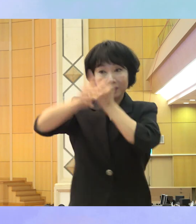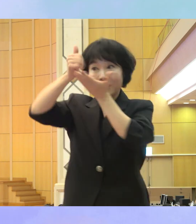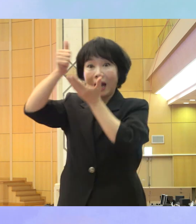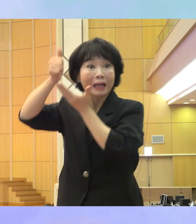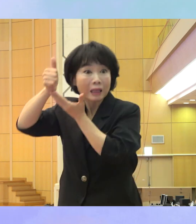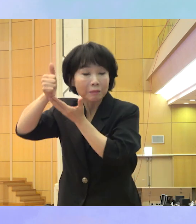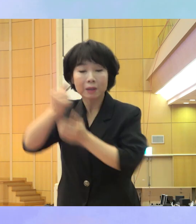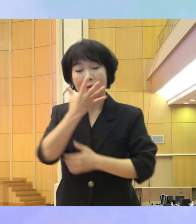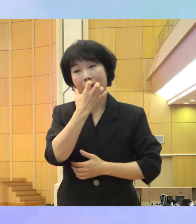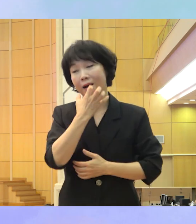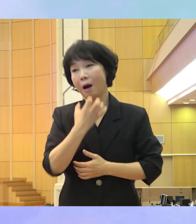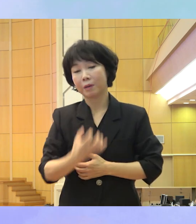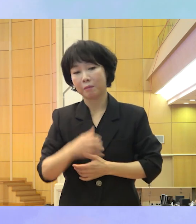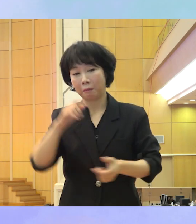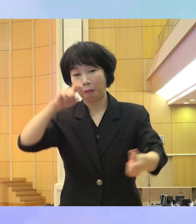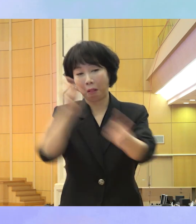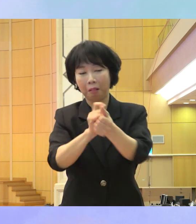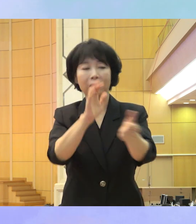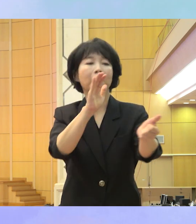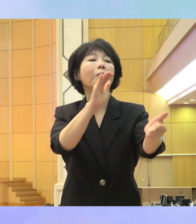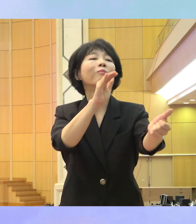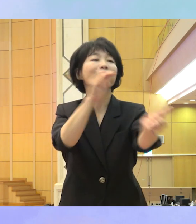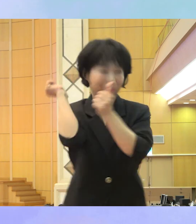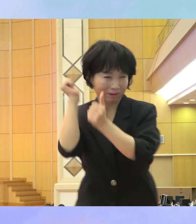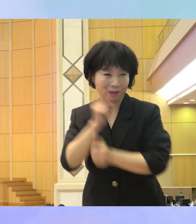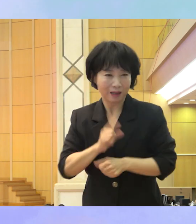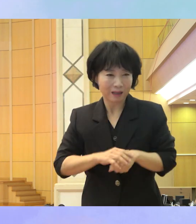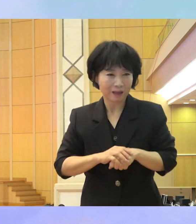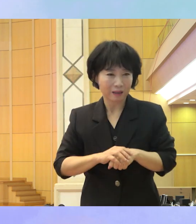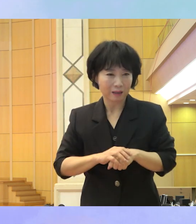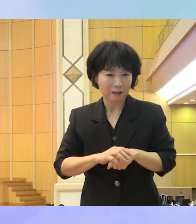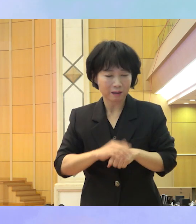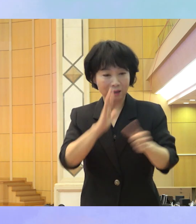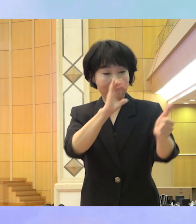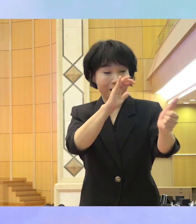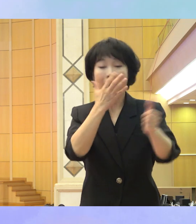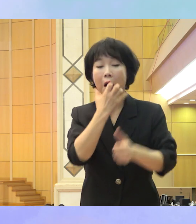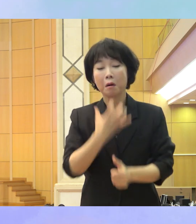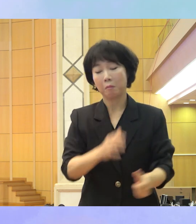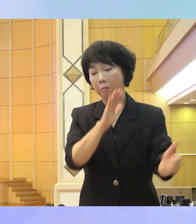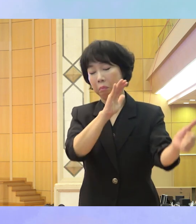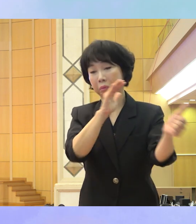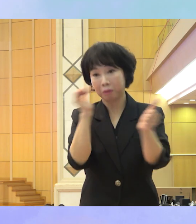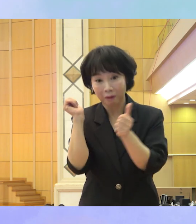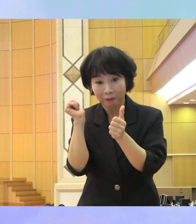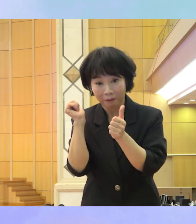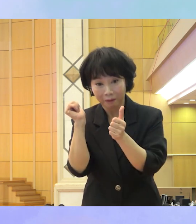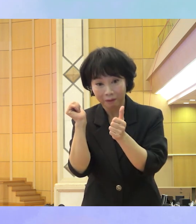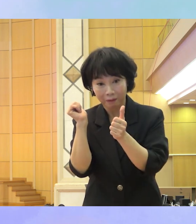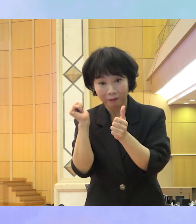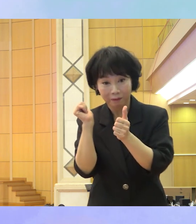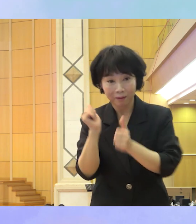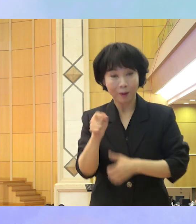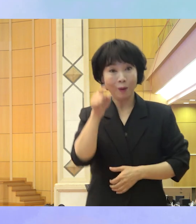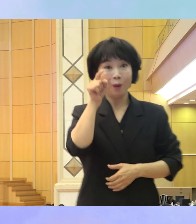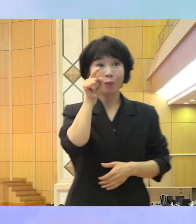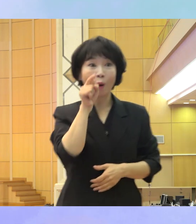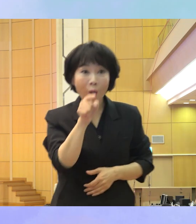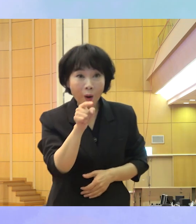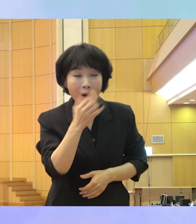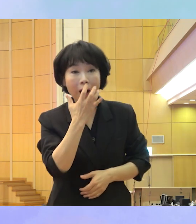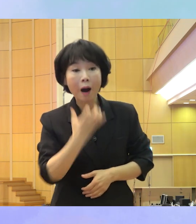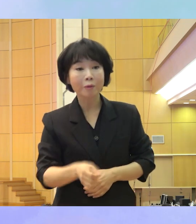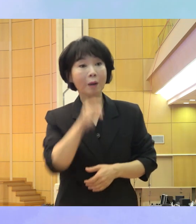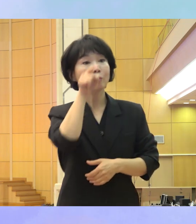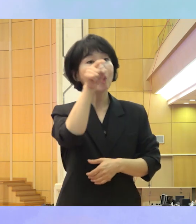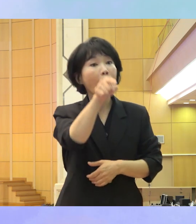하나님이 아브라함을 부르시고 이런 말이 나와요. 그리고 아브라함을 부르시고 난 다음에 하나님이 아브라함이 말씀하기를